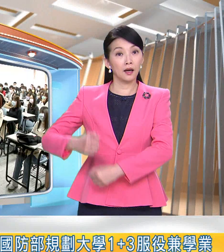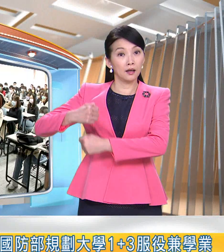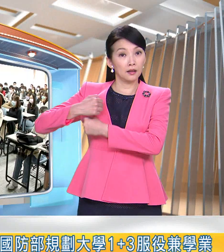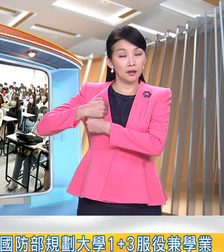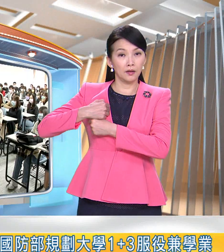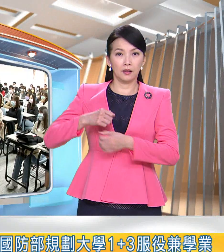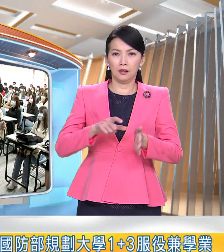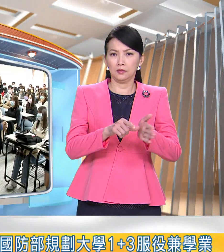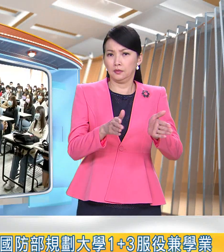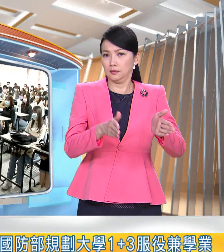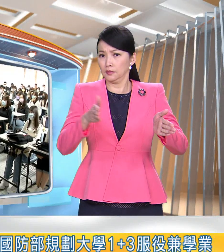义务役